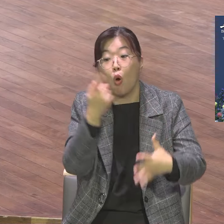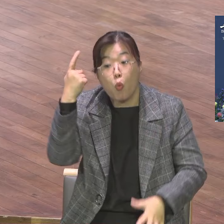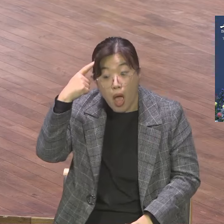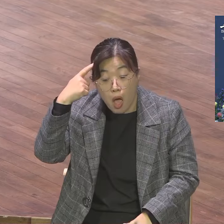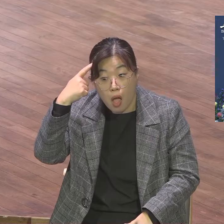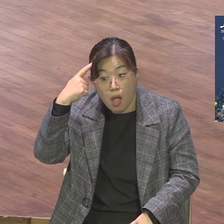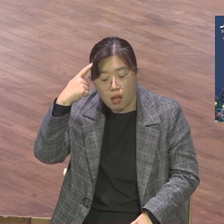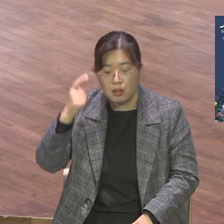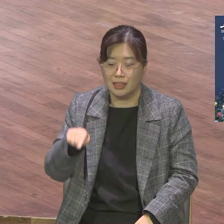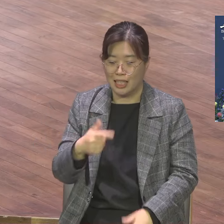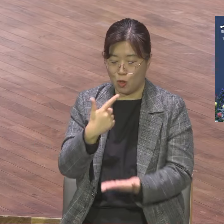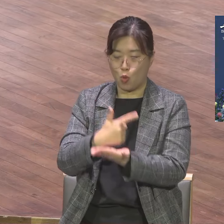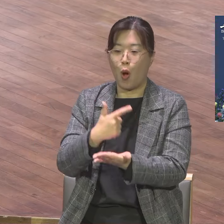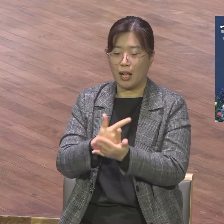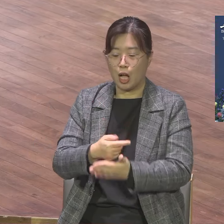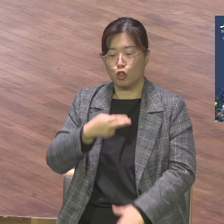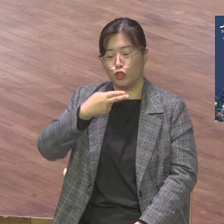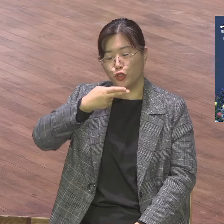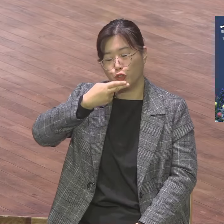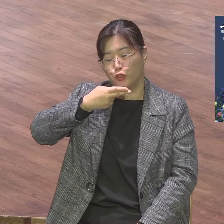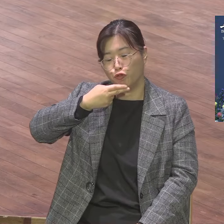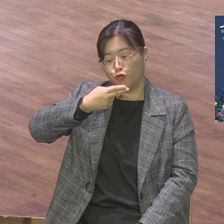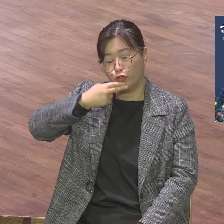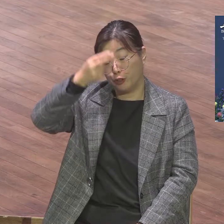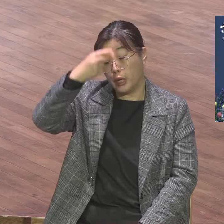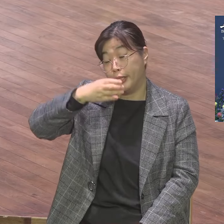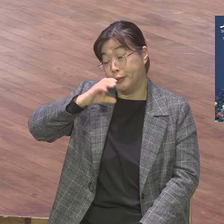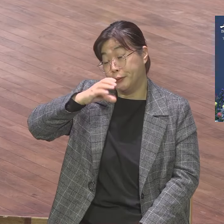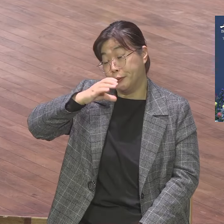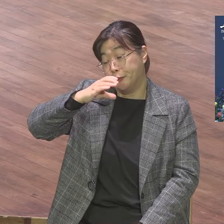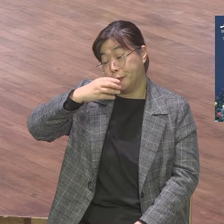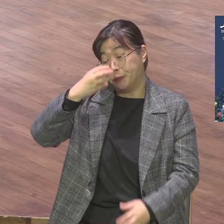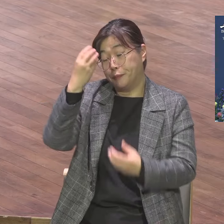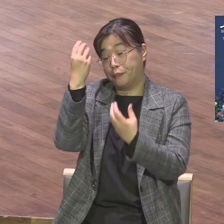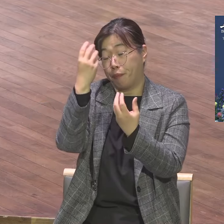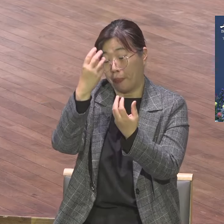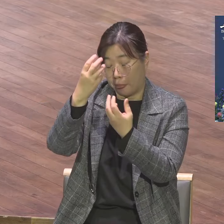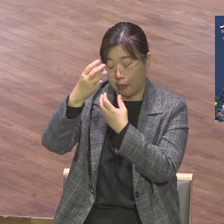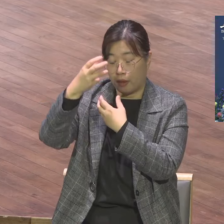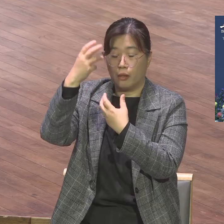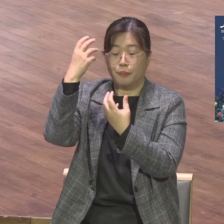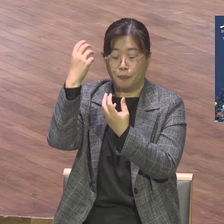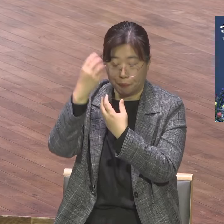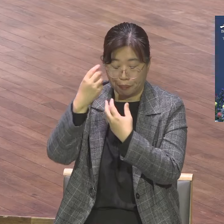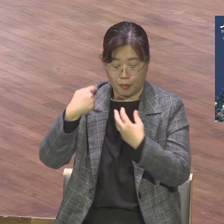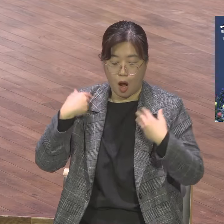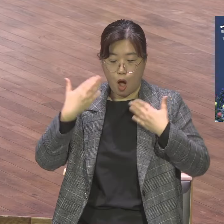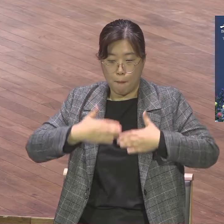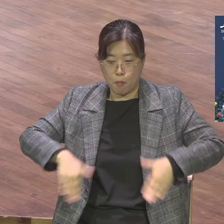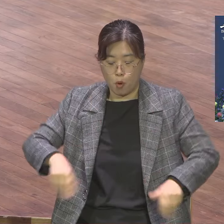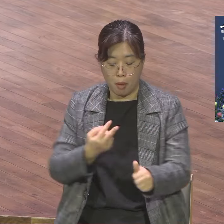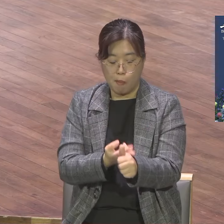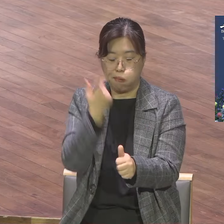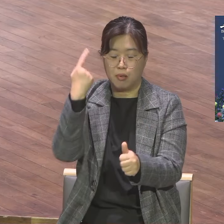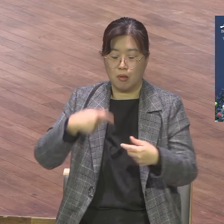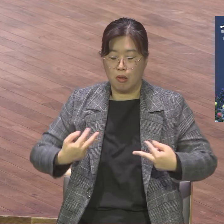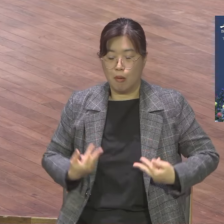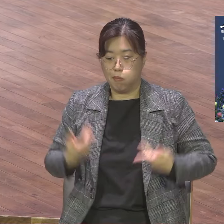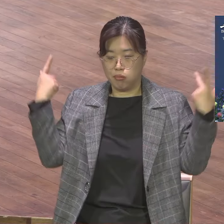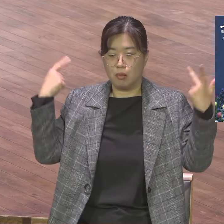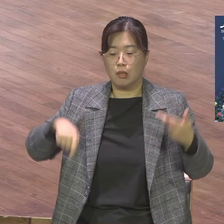맞아요. 사실이에요. 근데 막 흉봐서. 그럼 노아가 술께서 들으니까 실제로 그랬다. 그래서 함을